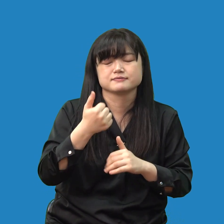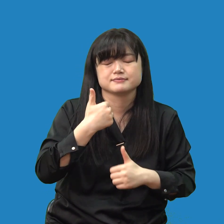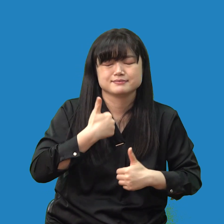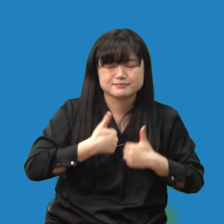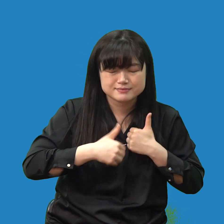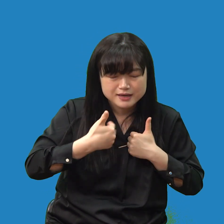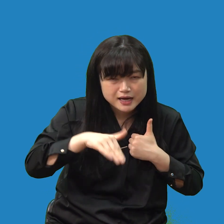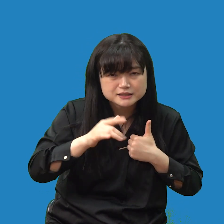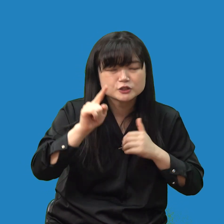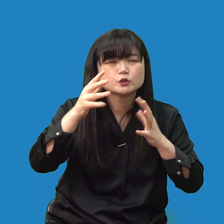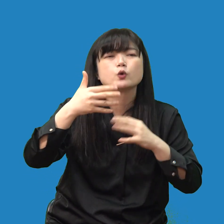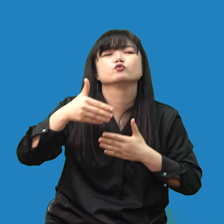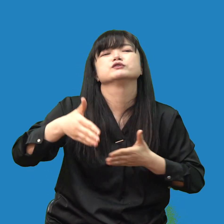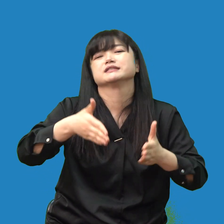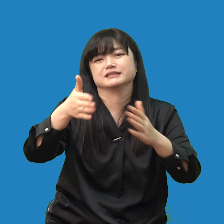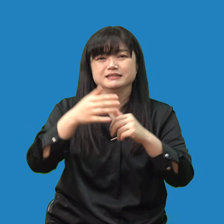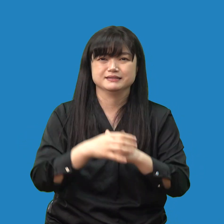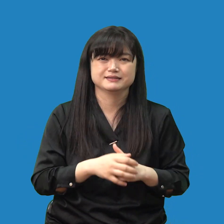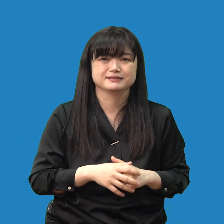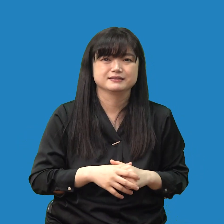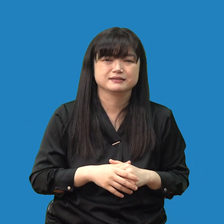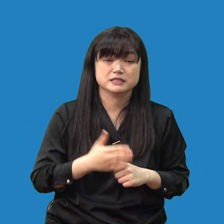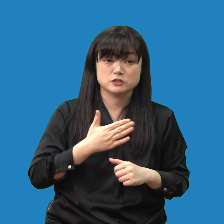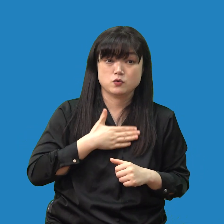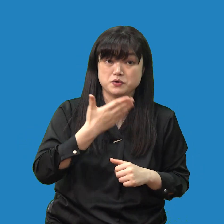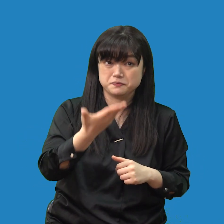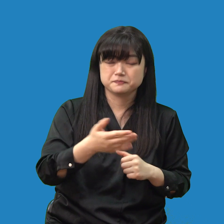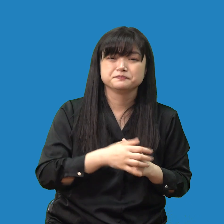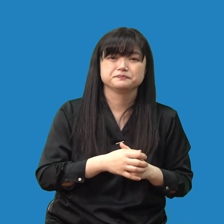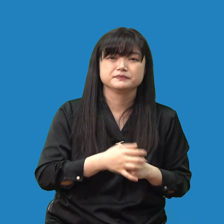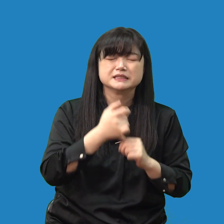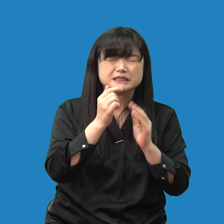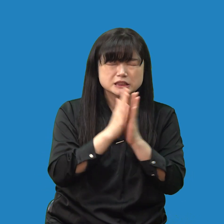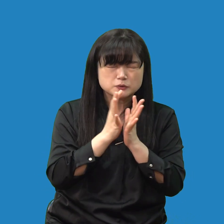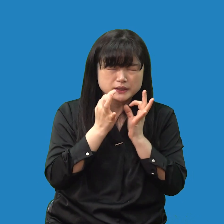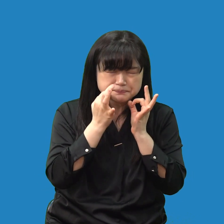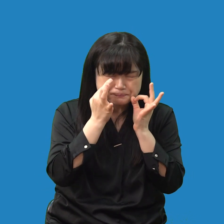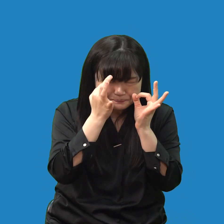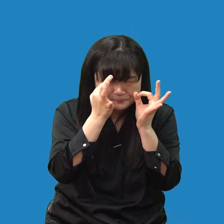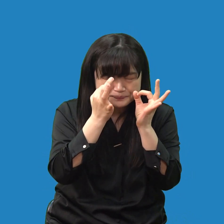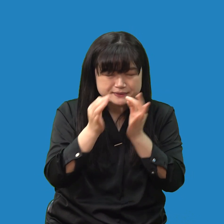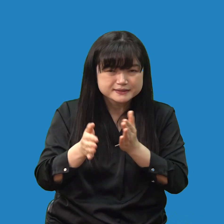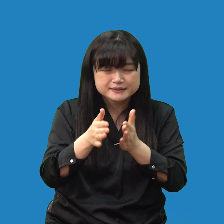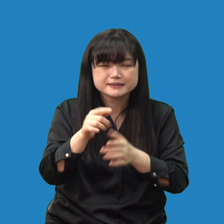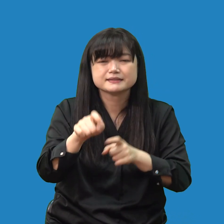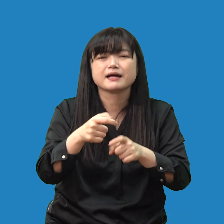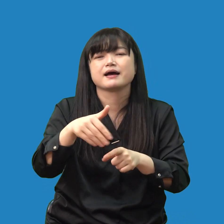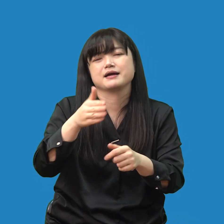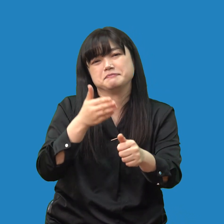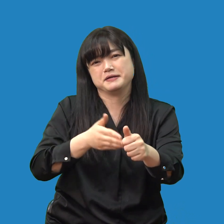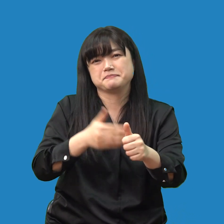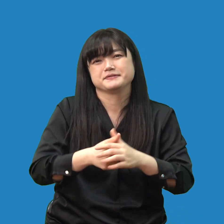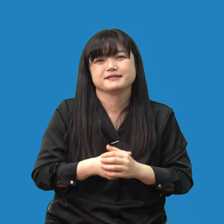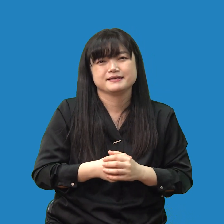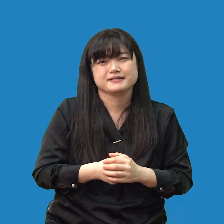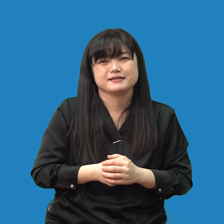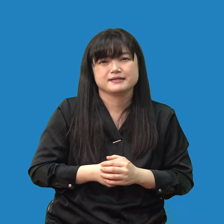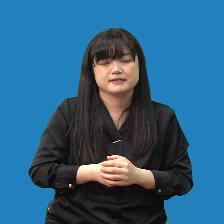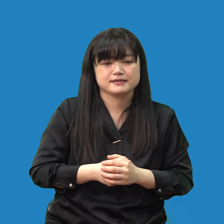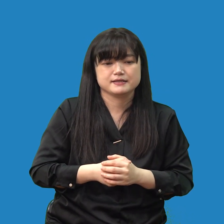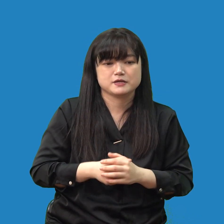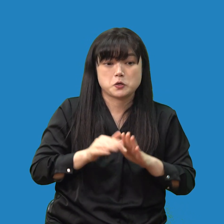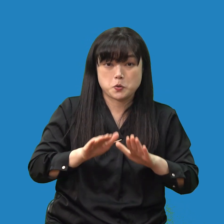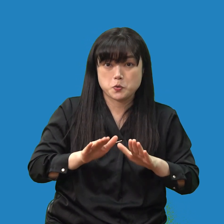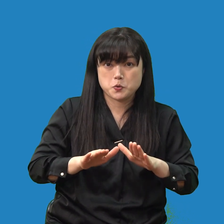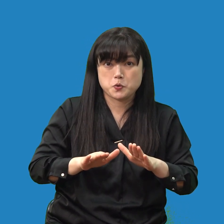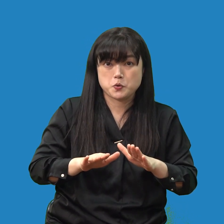즐거워하면서 가는 천국 길입니다. 저와 여러분이 기도에 힘쓰므로 그 길을 걸어가기를 바랍니다. 오늘